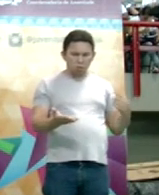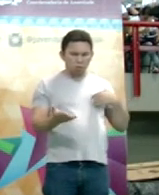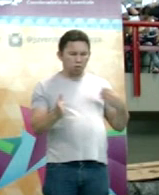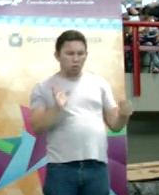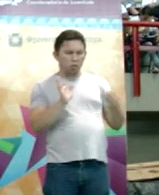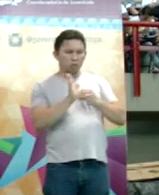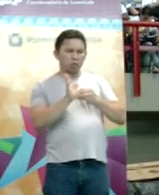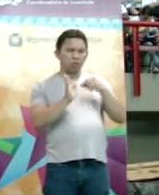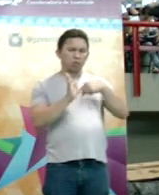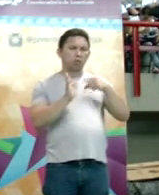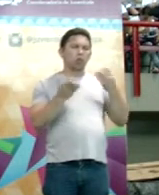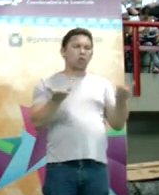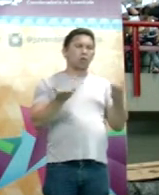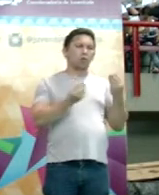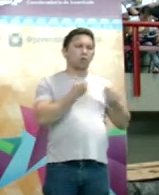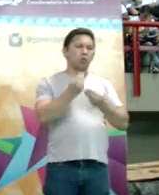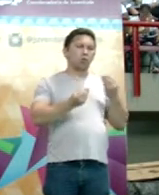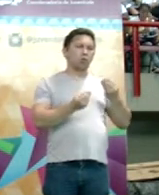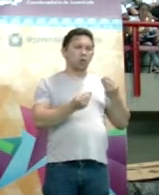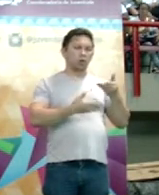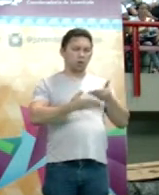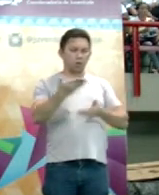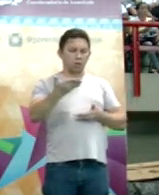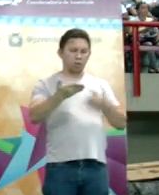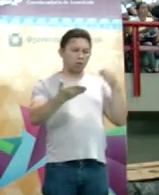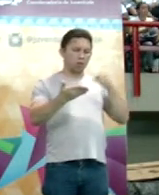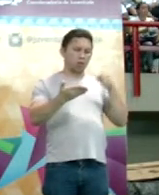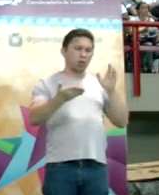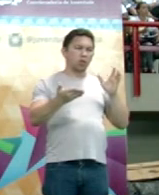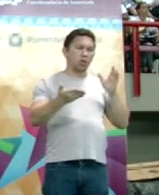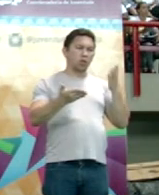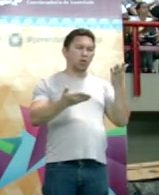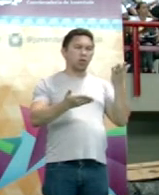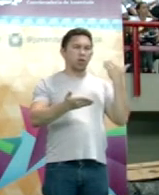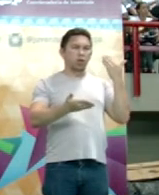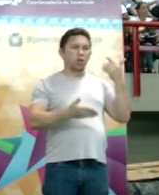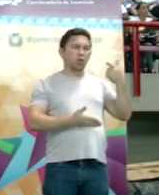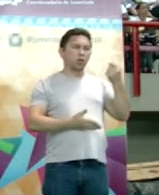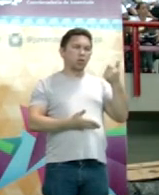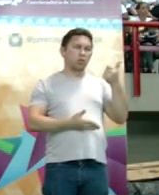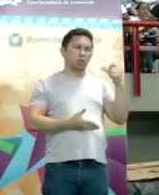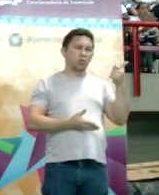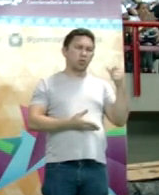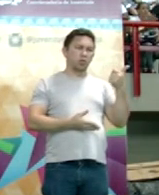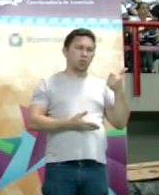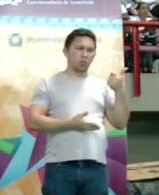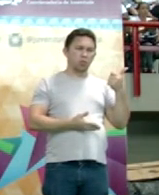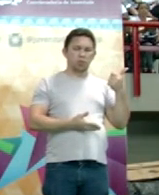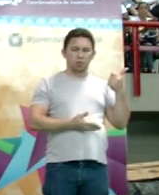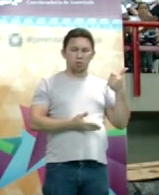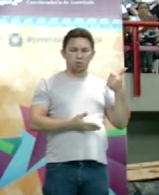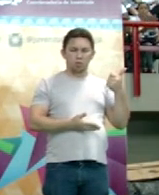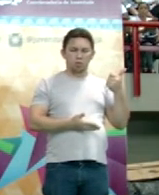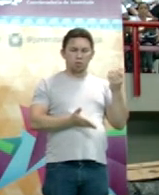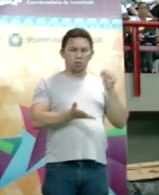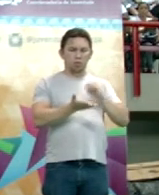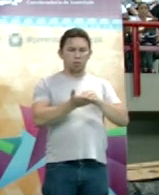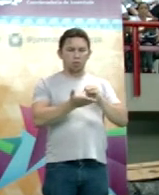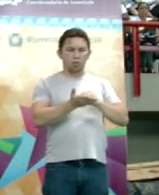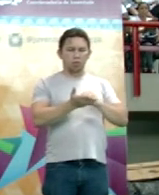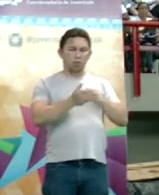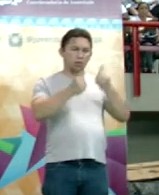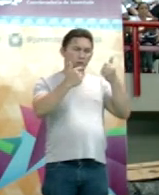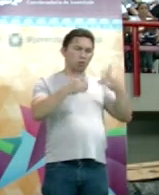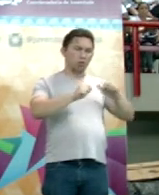ele colocou como se fosse assim, como essa prova, ela é uma prova de 2011, ele faltou botar assim